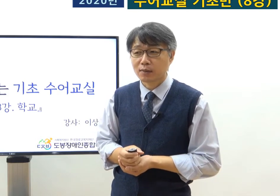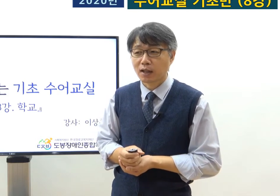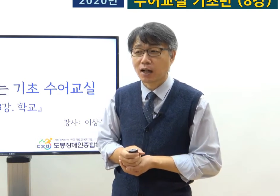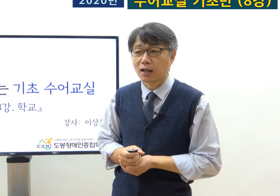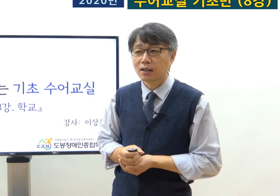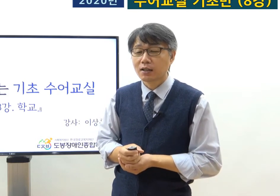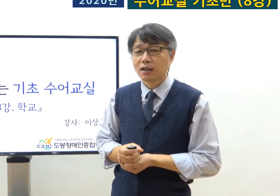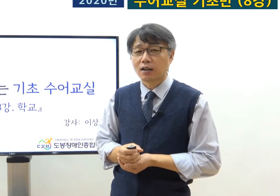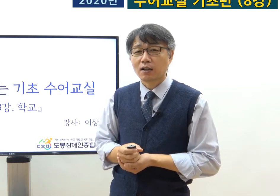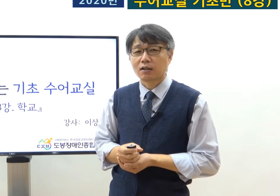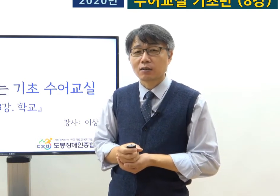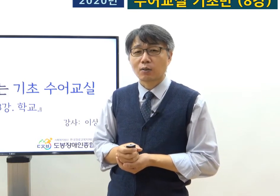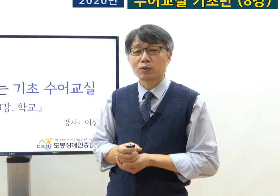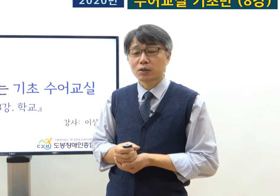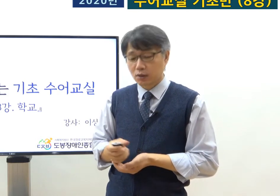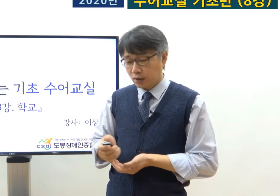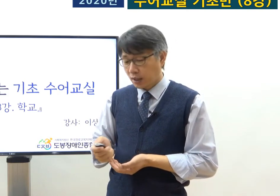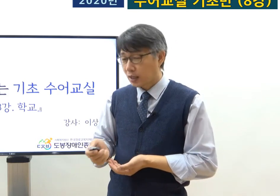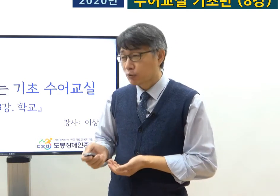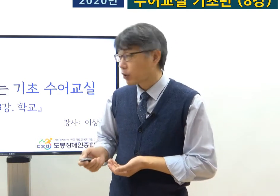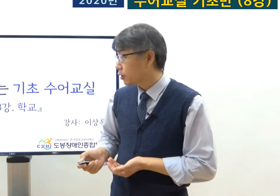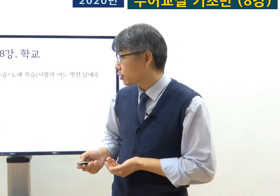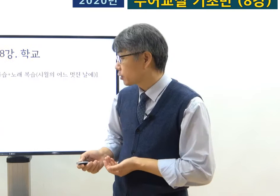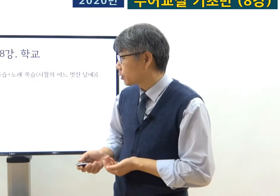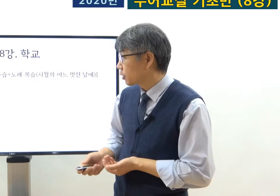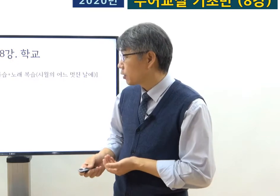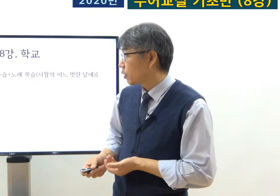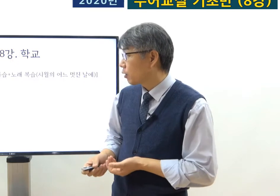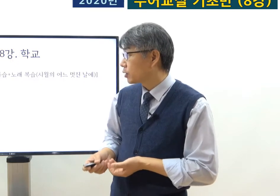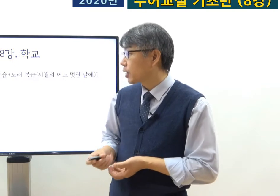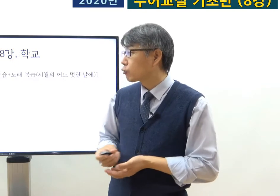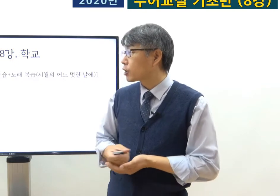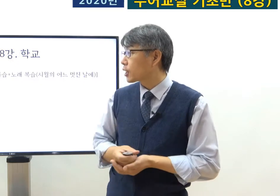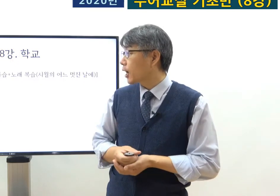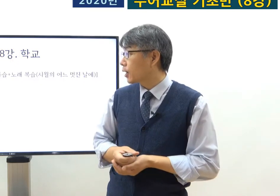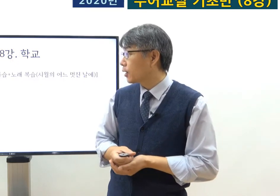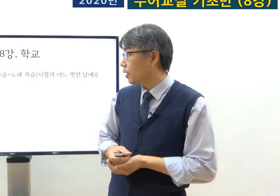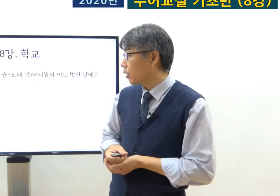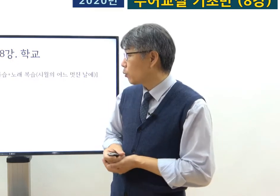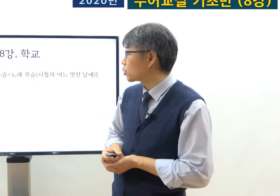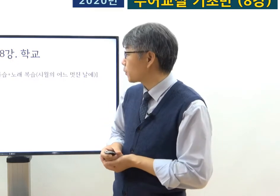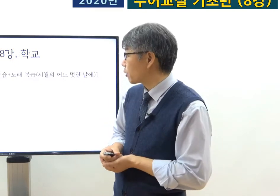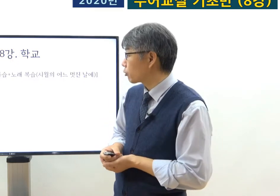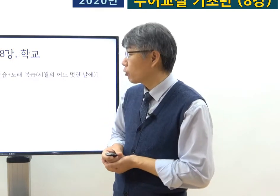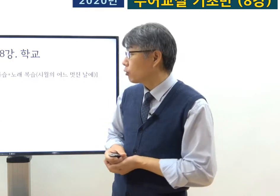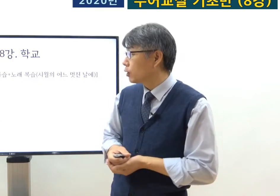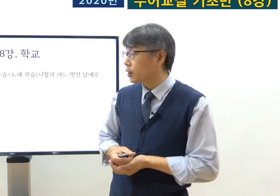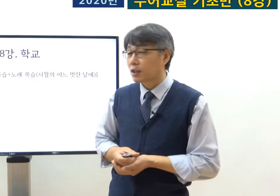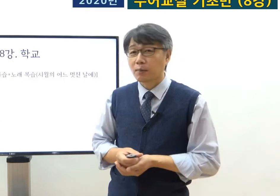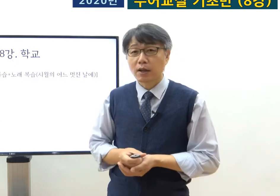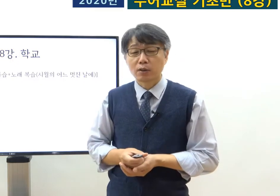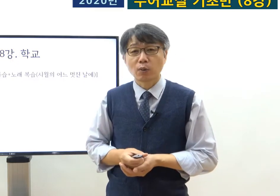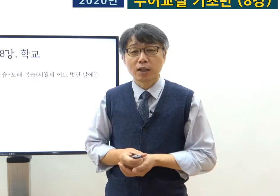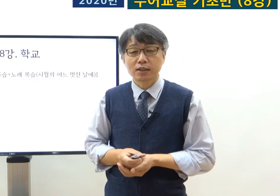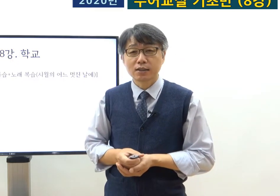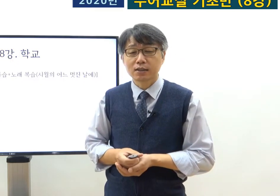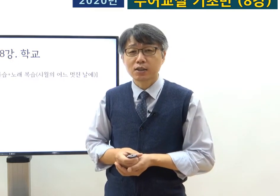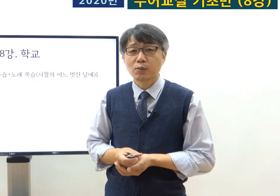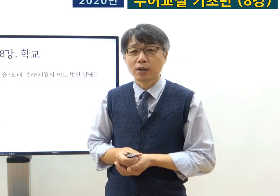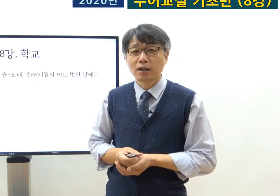하겠습니다. 오늘 제 강의 순서는 지난주 7강 복습하고요. 그 다음에 노래는 10월의 어느